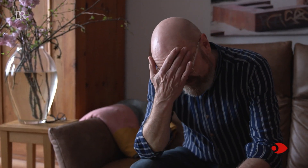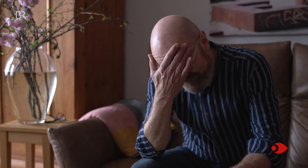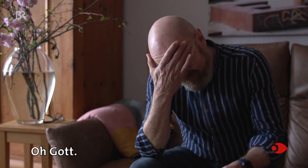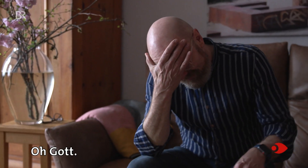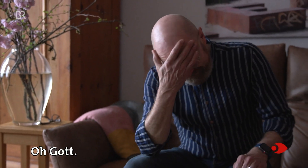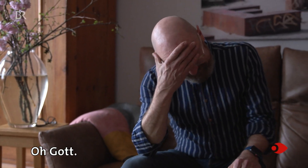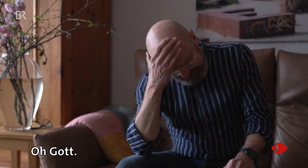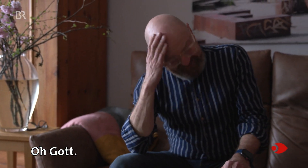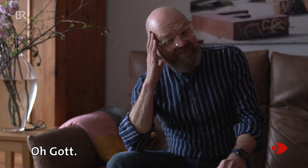Oh Gott.